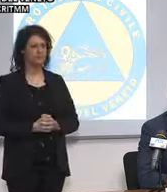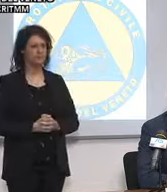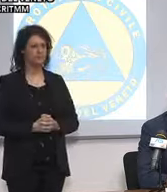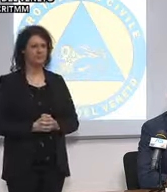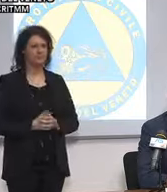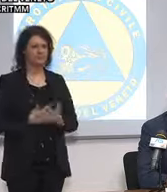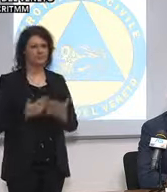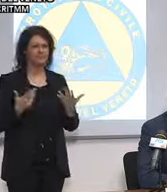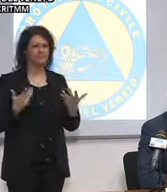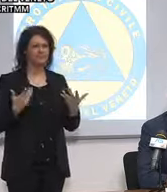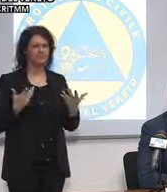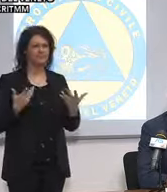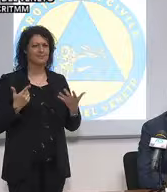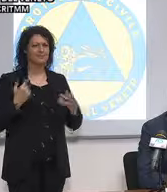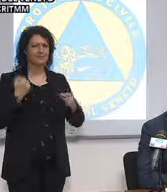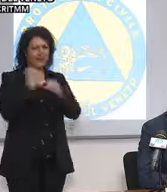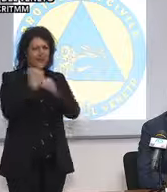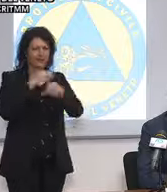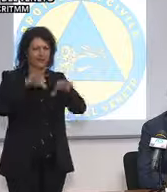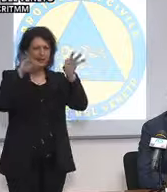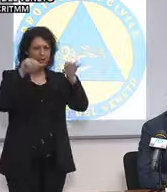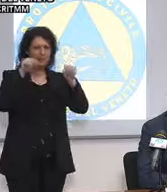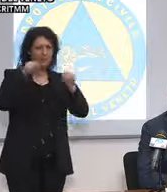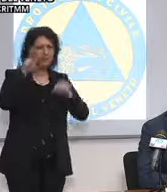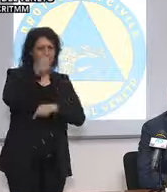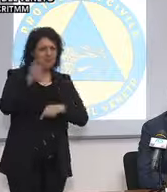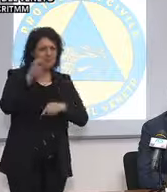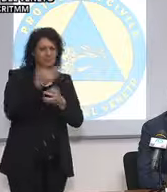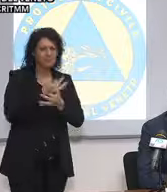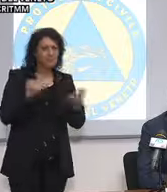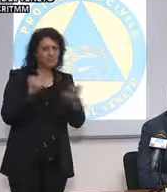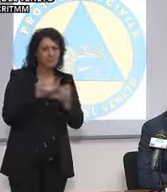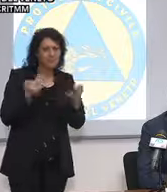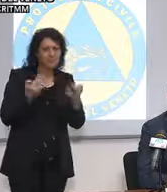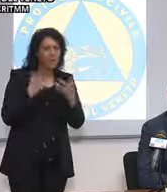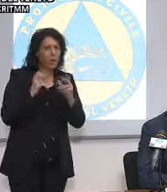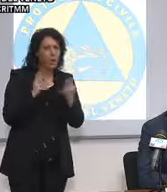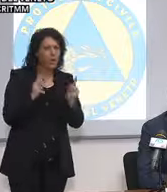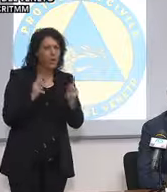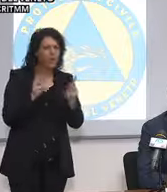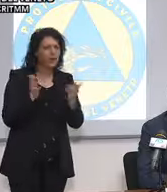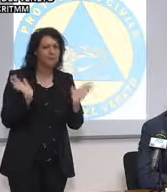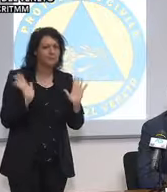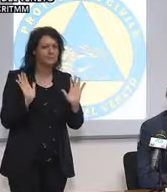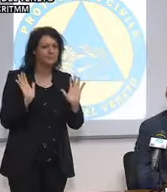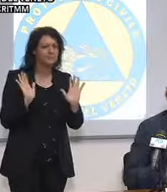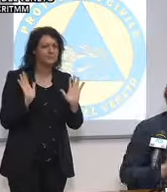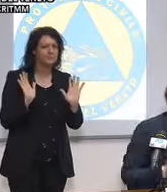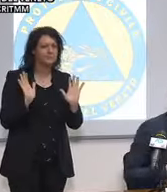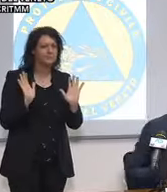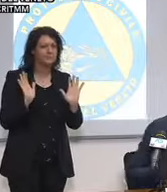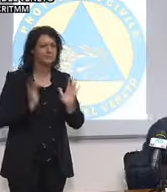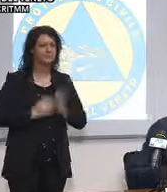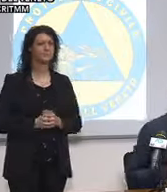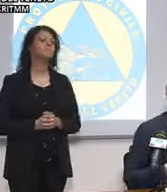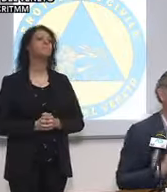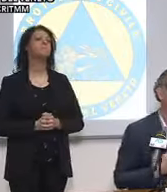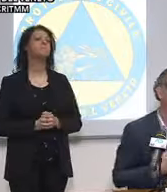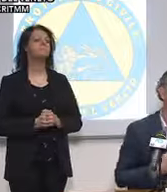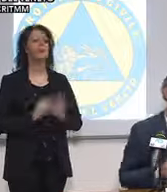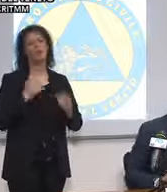La cassa integrazione per noi è ok, ce l'abbiamo detto anche ieri, il problema è un tema, ma ripeto, io non voglio